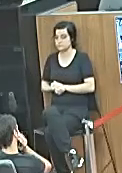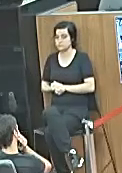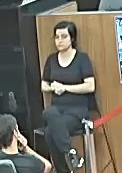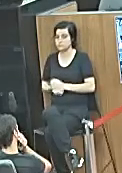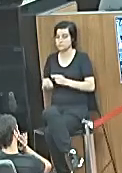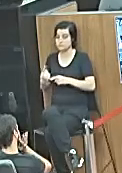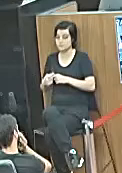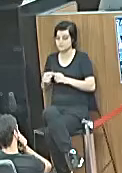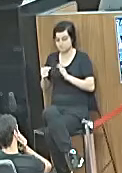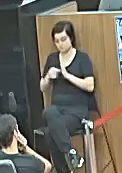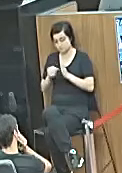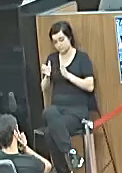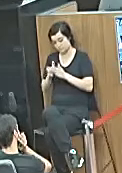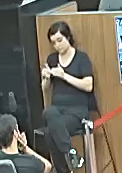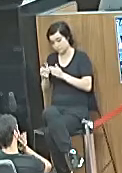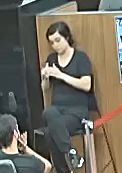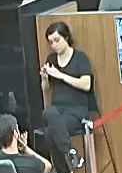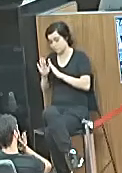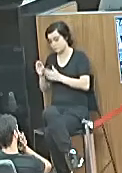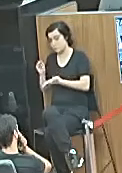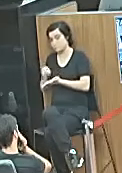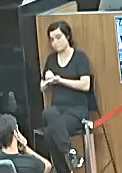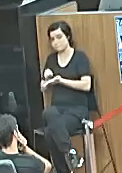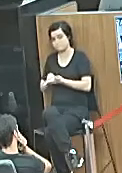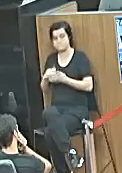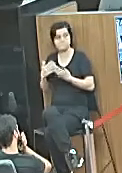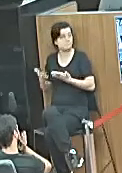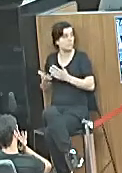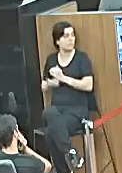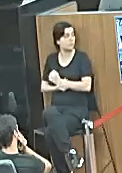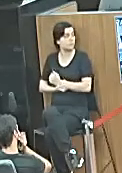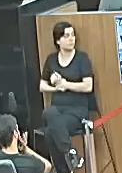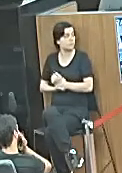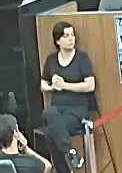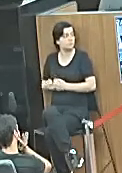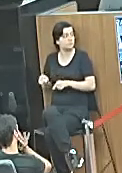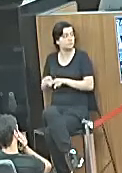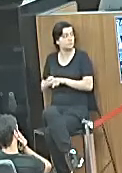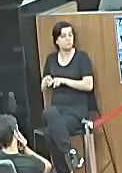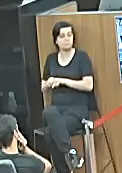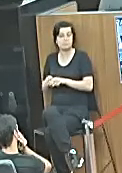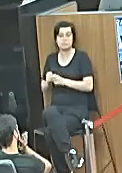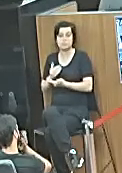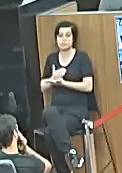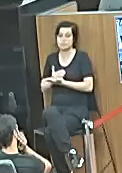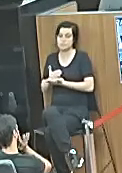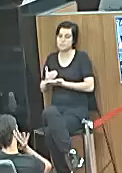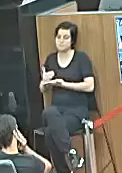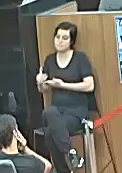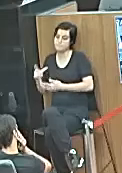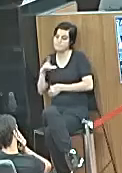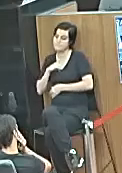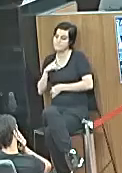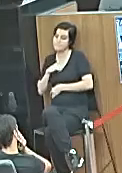demandas que foram feitas e tudo e tudo mais é pegar um pouquinho do início ainda também quando o doutor já